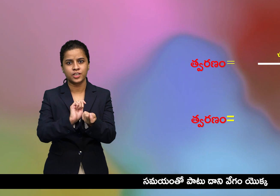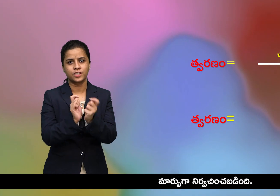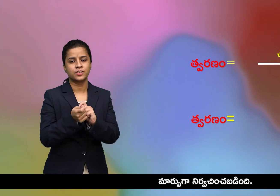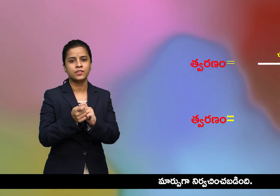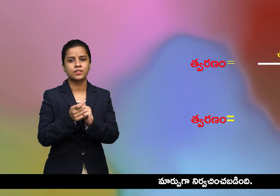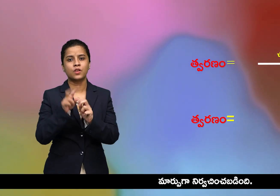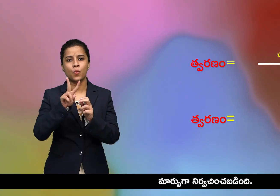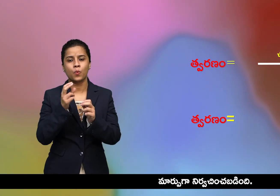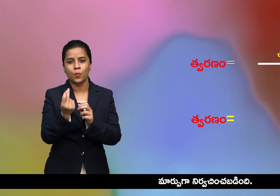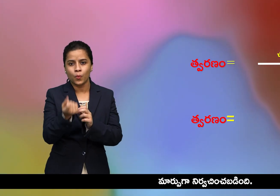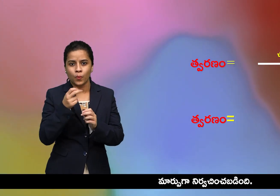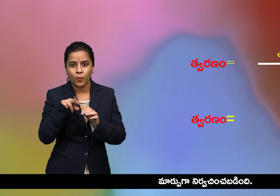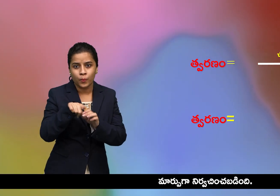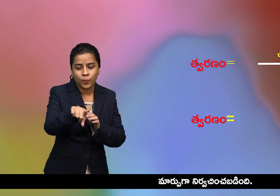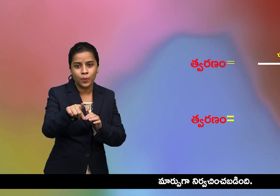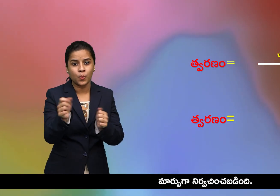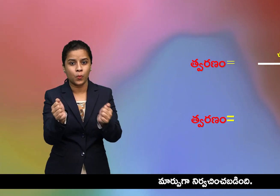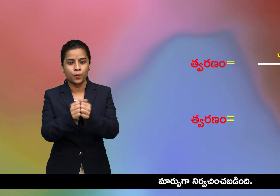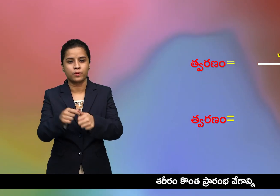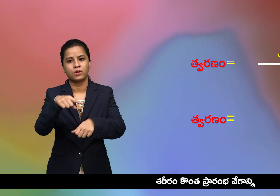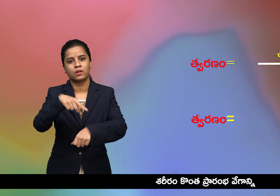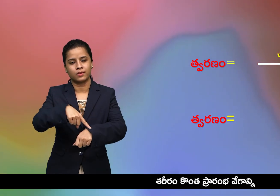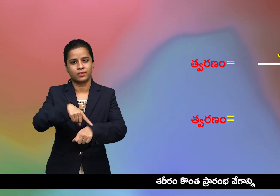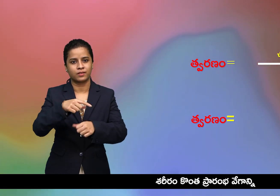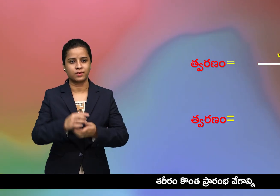యొక్క మార్పుగా నిర్వచించబడింది.